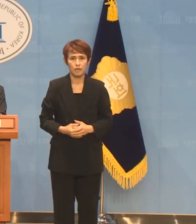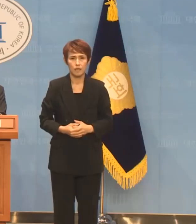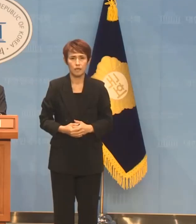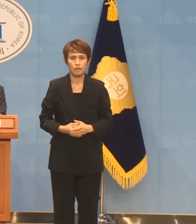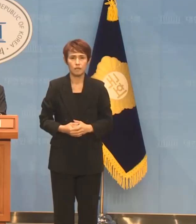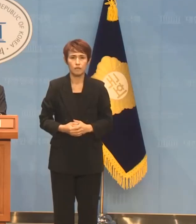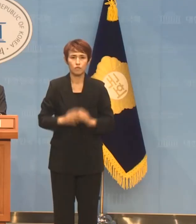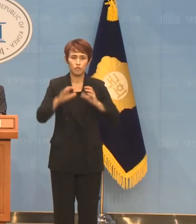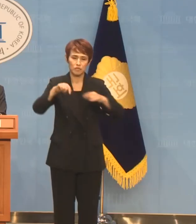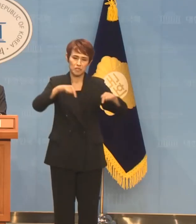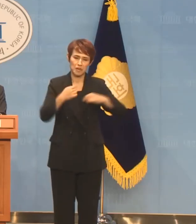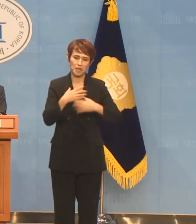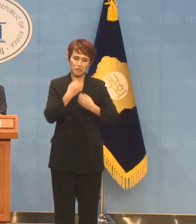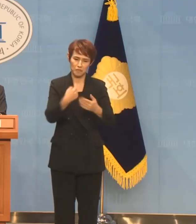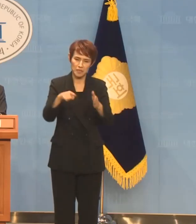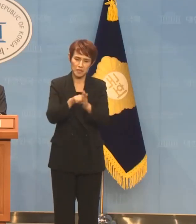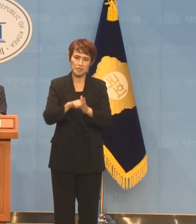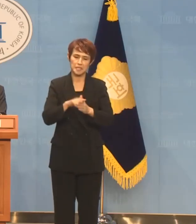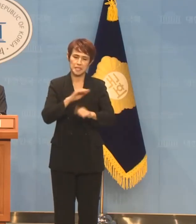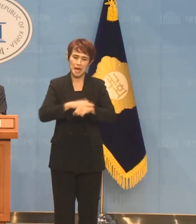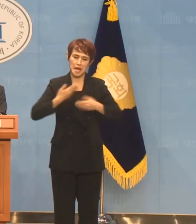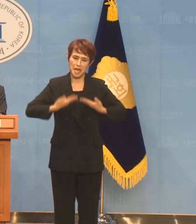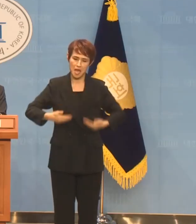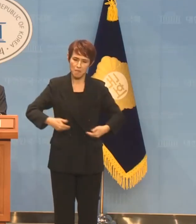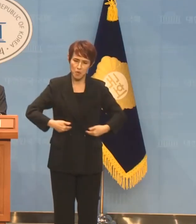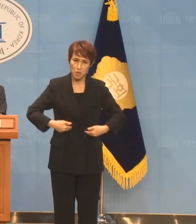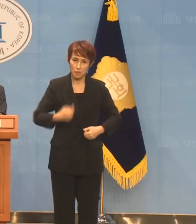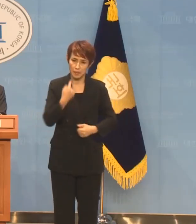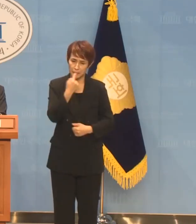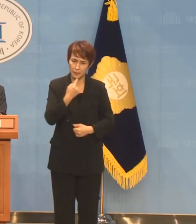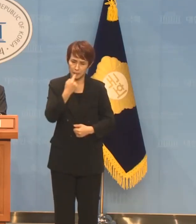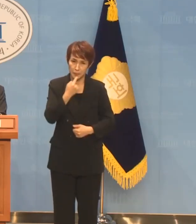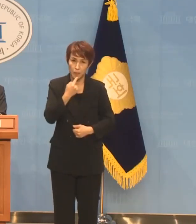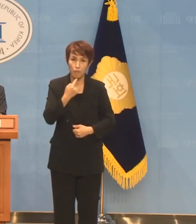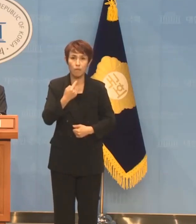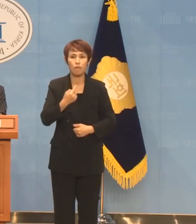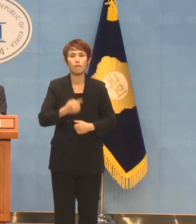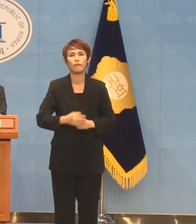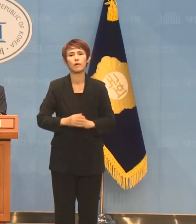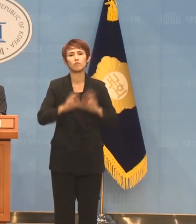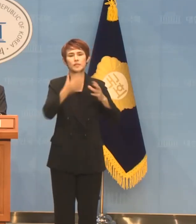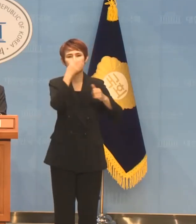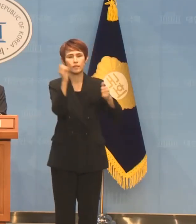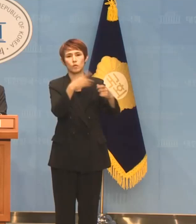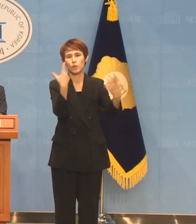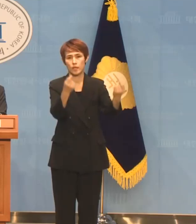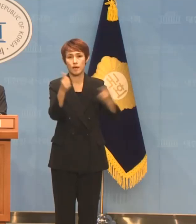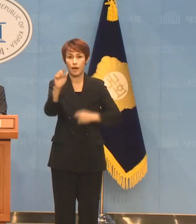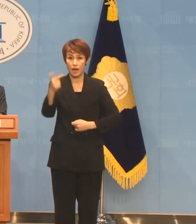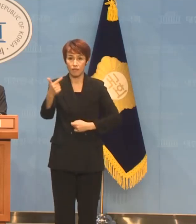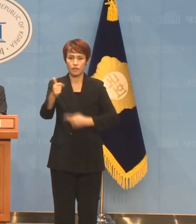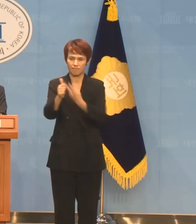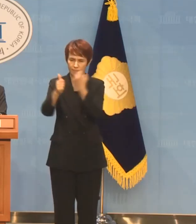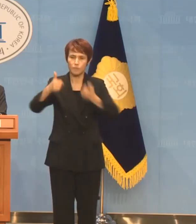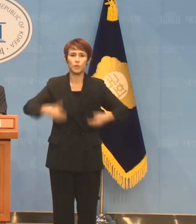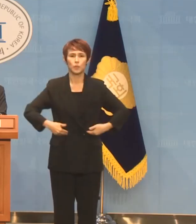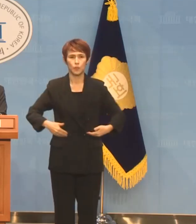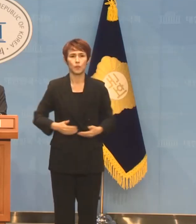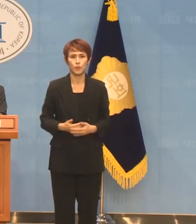안정을 위해 신중해야 한다며 뱀의 혀같이 국민을 기만하는 한덕수 총리를 당장 탄핵해야